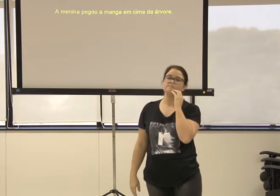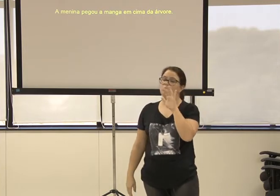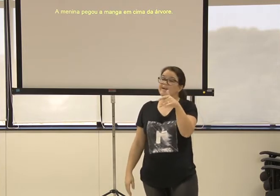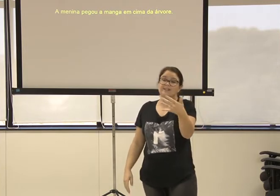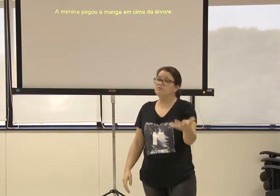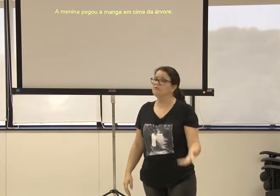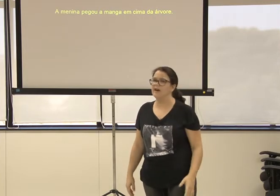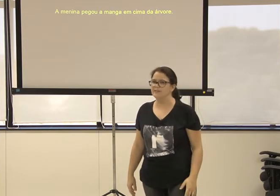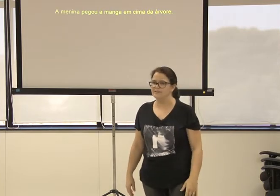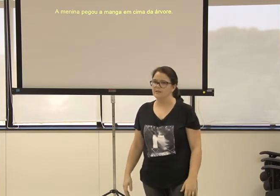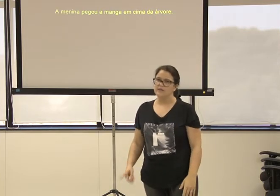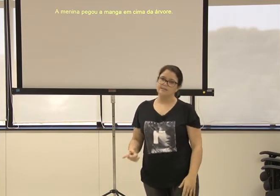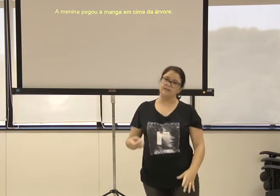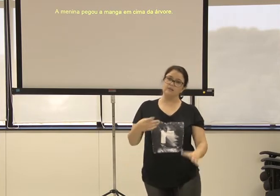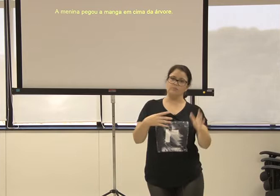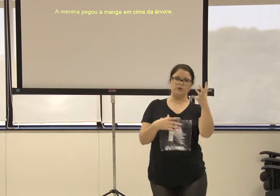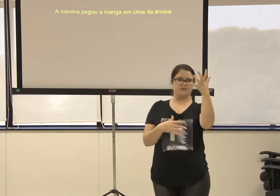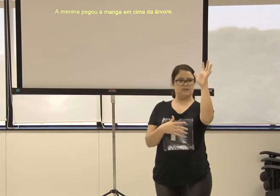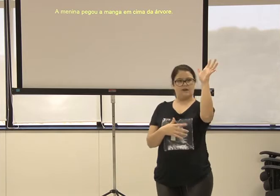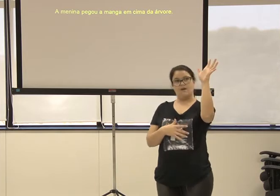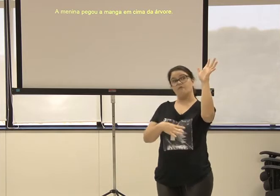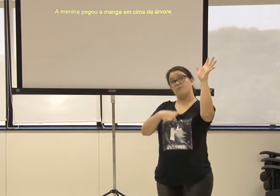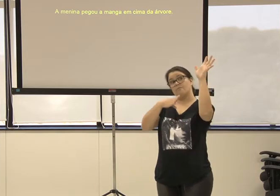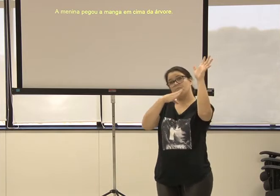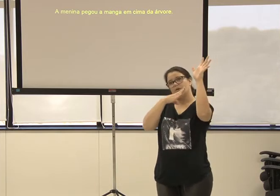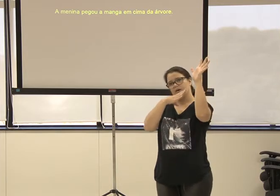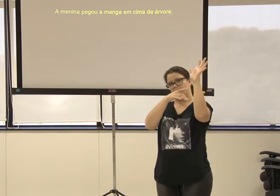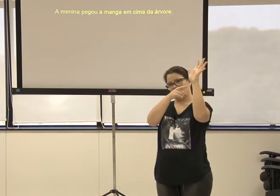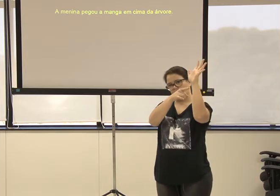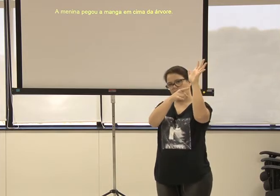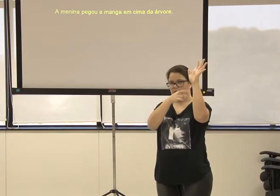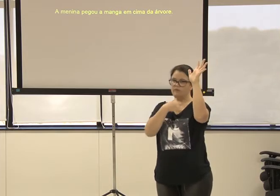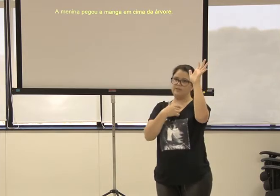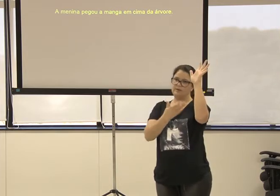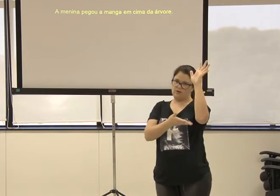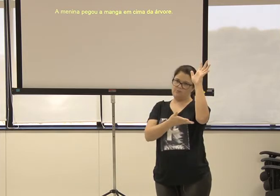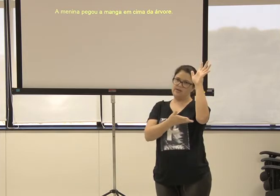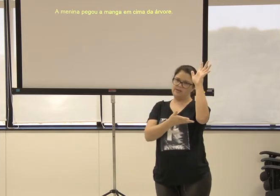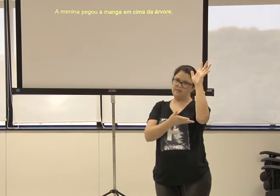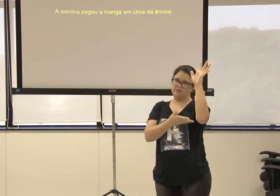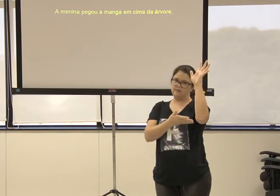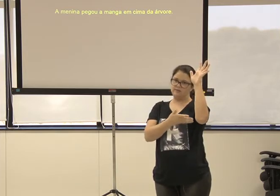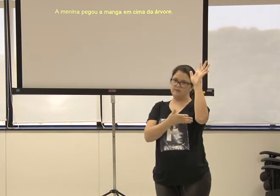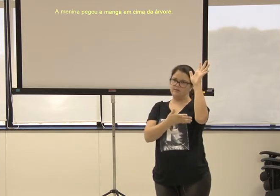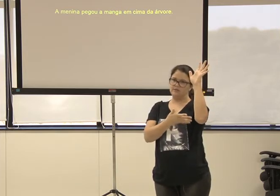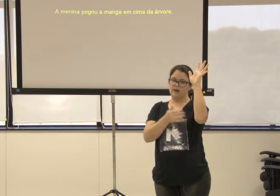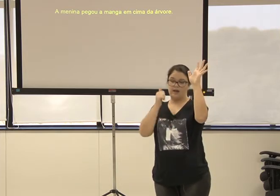Porque tanto faz. Você tanto pode fazer. Eu vou saber que é uma mangueira.